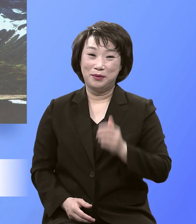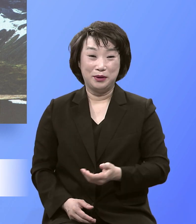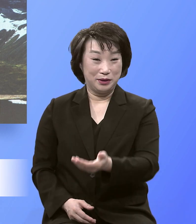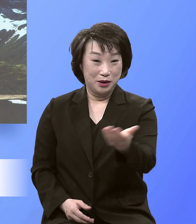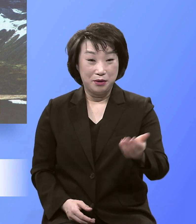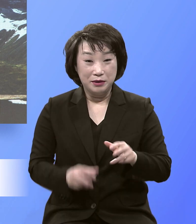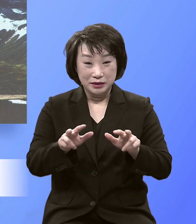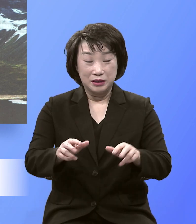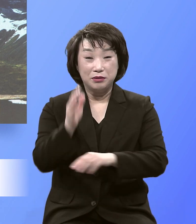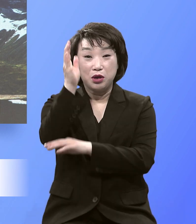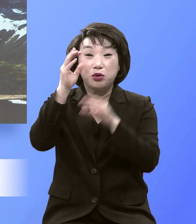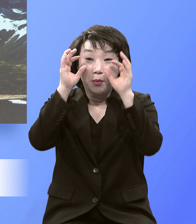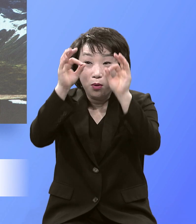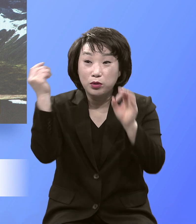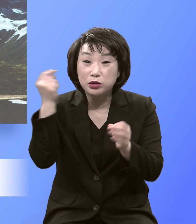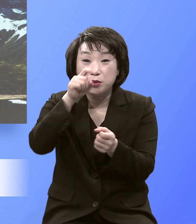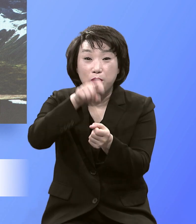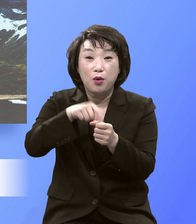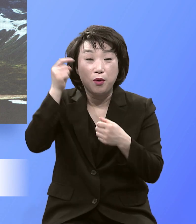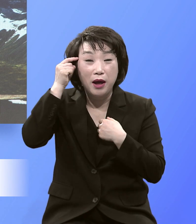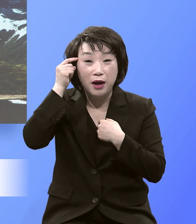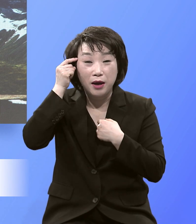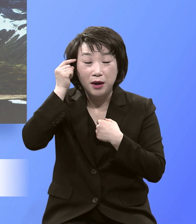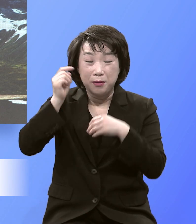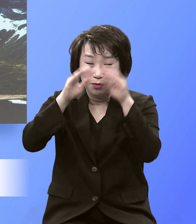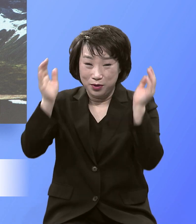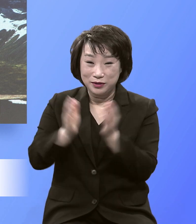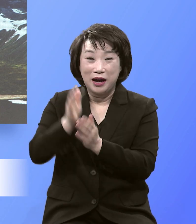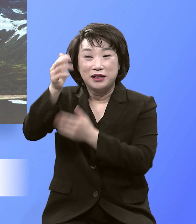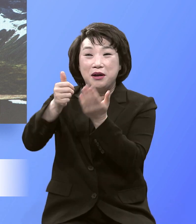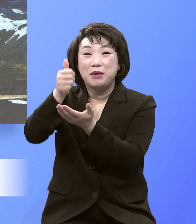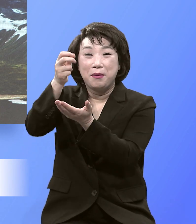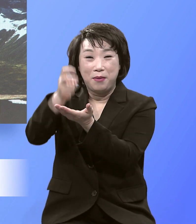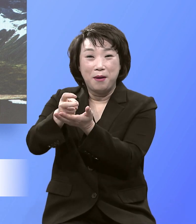우리는 지금 말씀을 왜 듣느냐? 법적 권리로 듣는다.